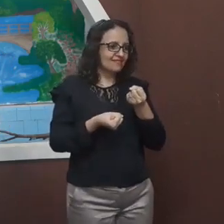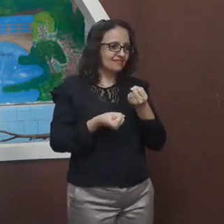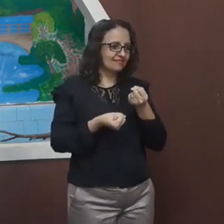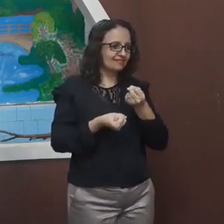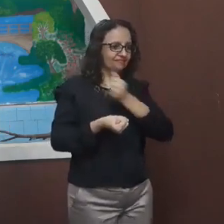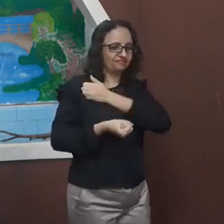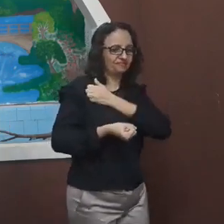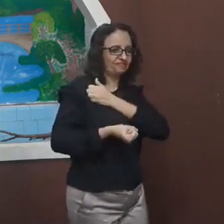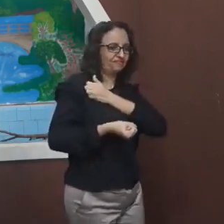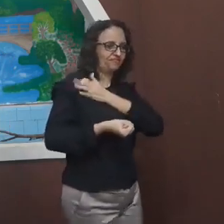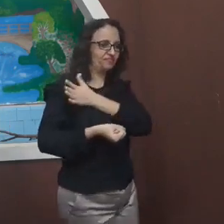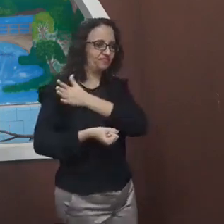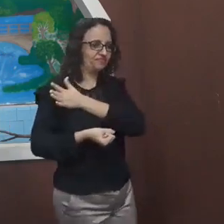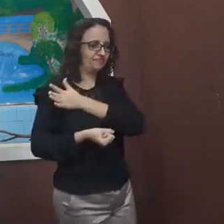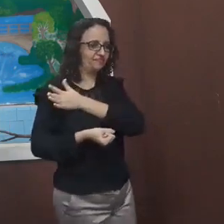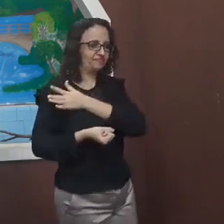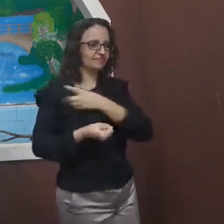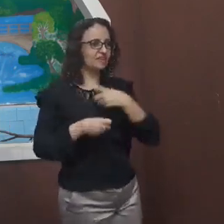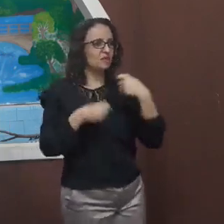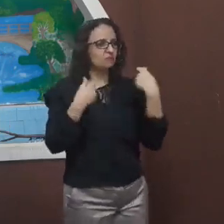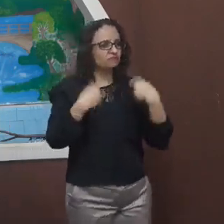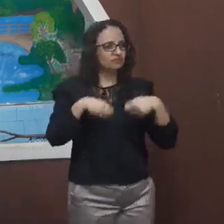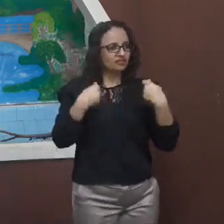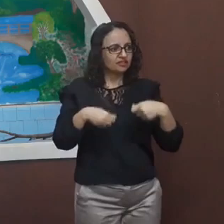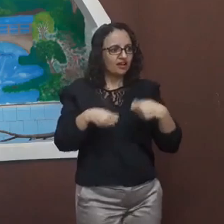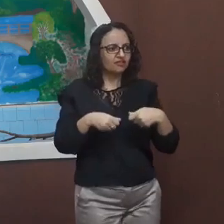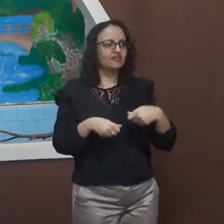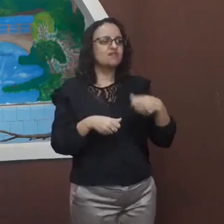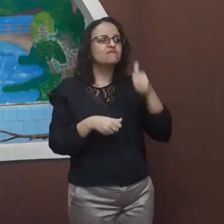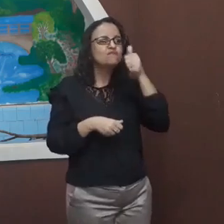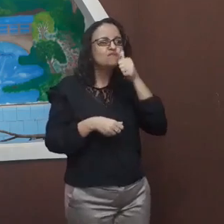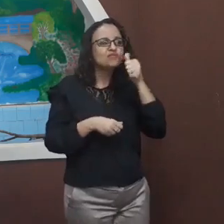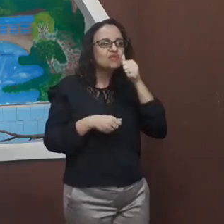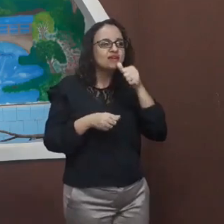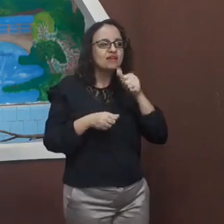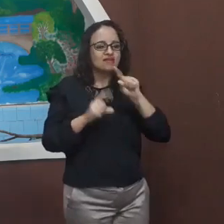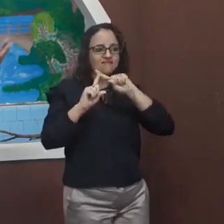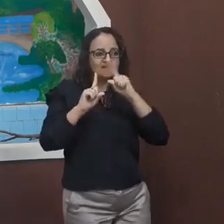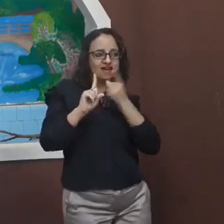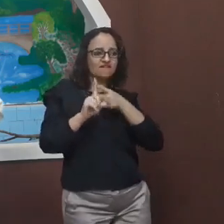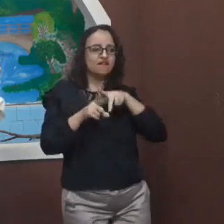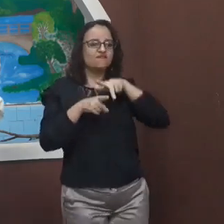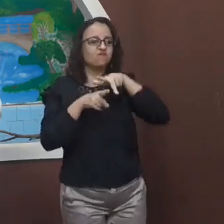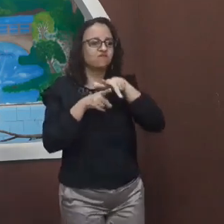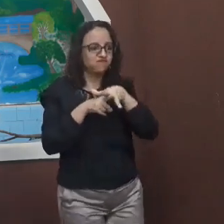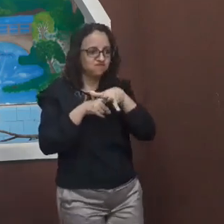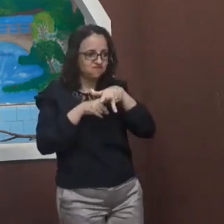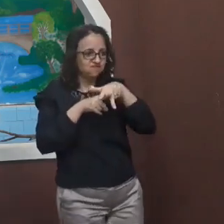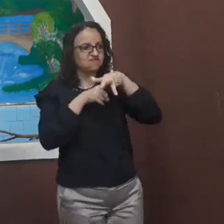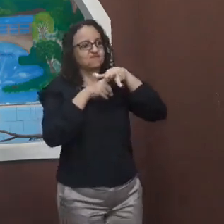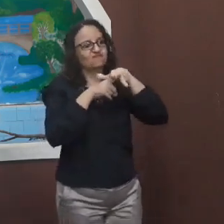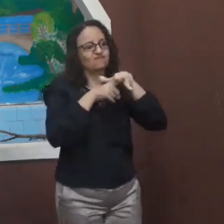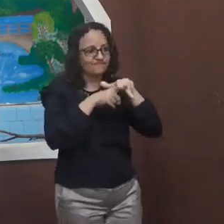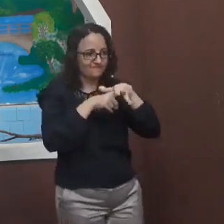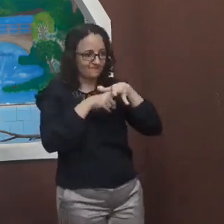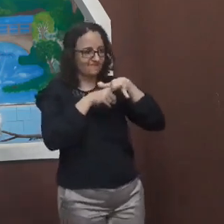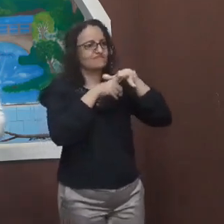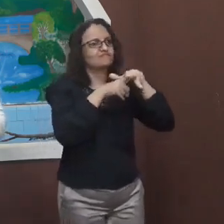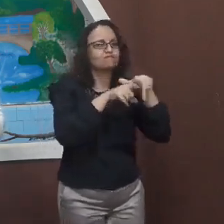deslocar da sua terra para um censo que mandaram fazer, coisa do governo na época. Depois, Jesus não teve um local